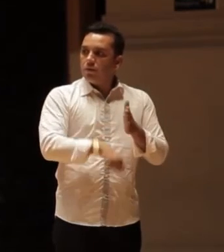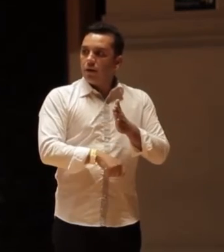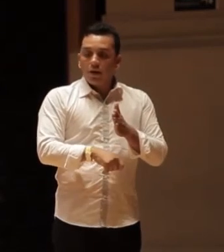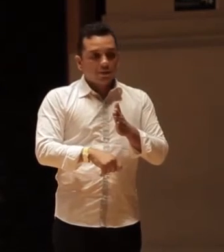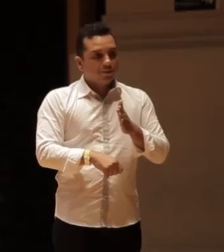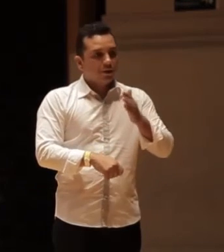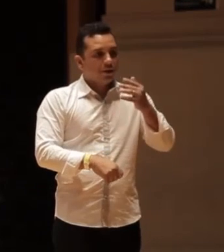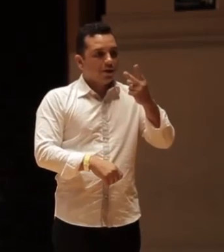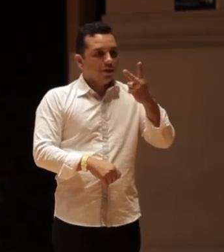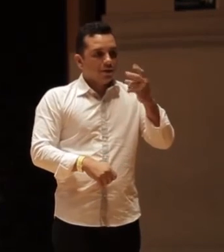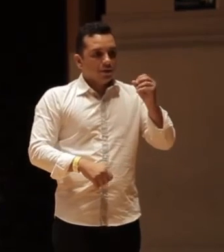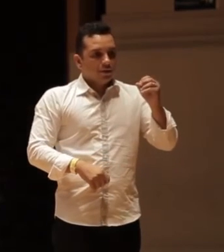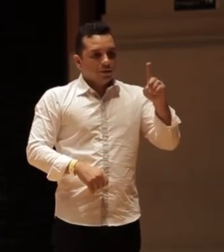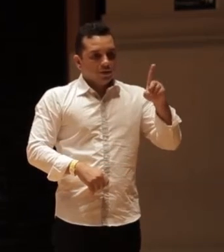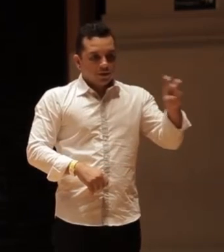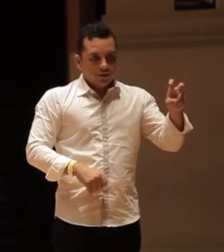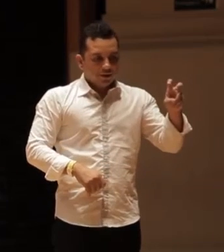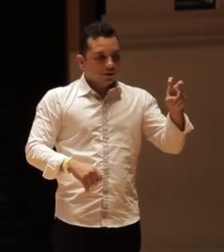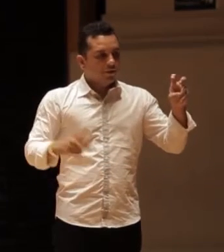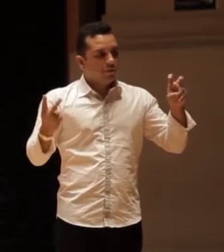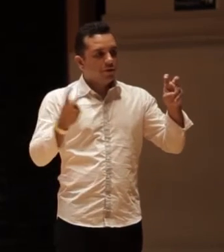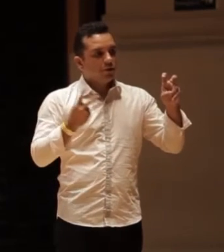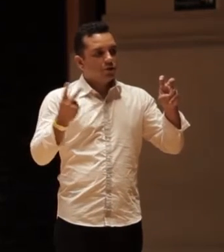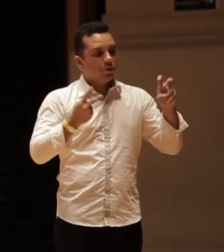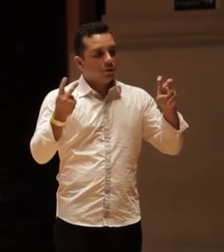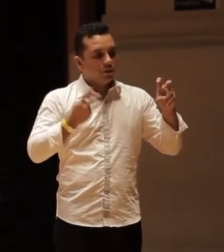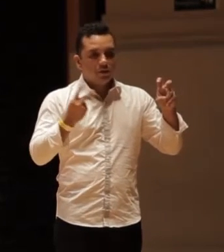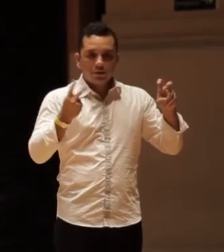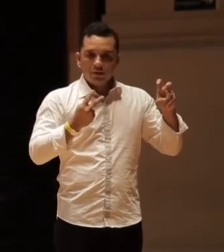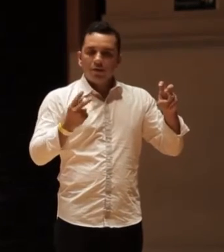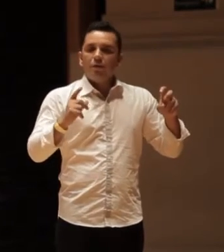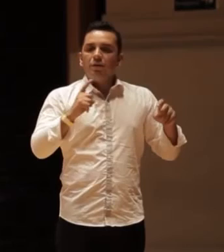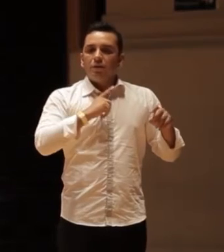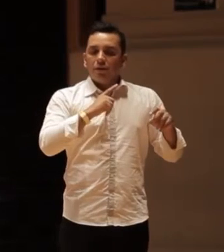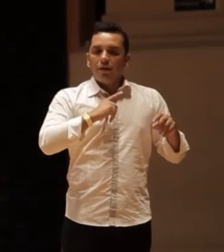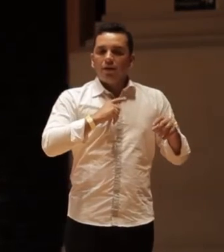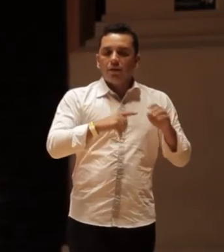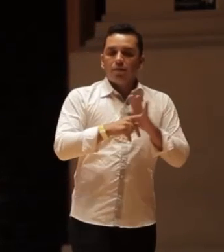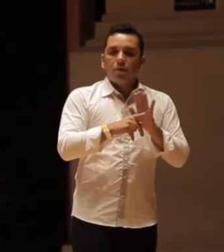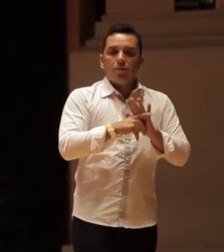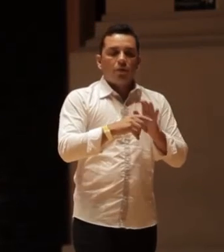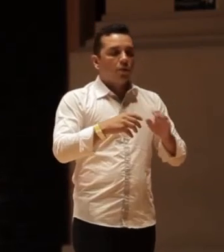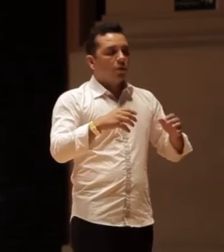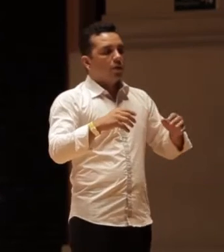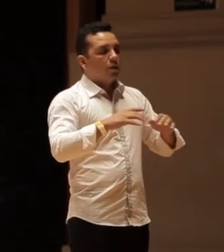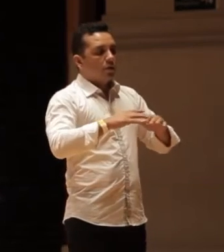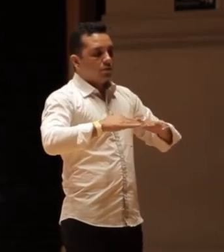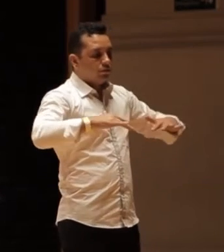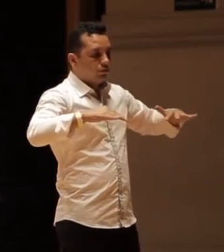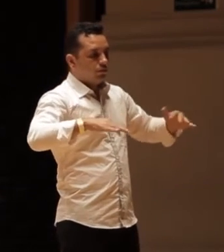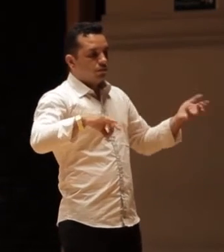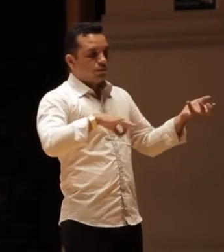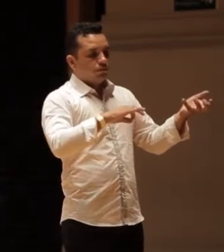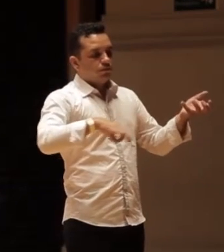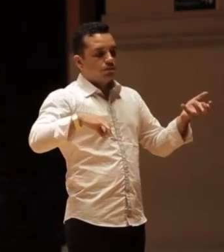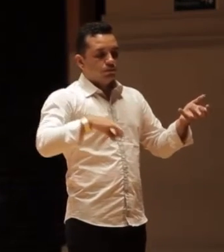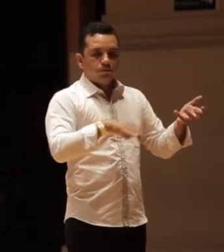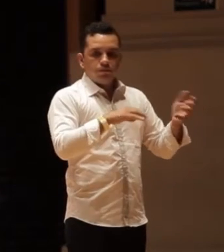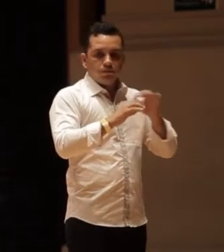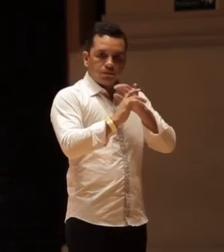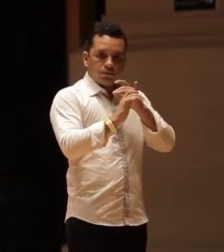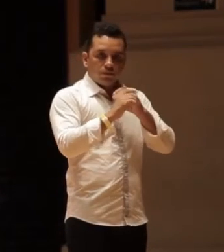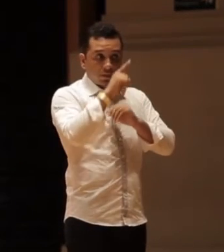2015 22 nós temos aí a orquestra sinfônica da bahia ea foi publicizada